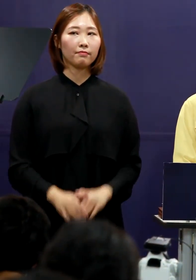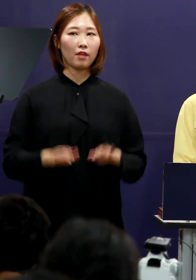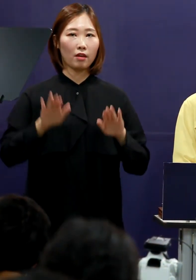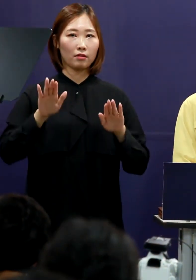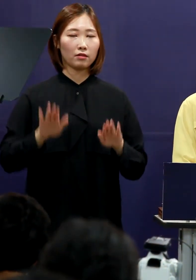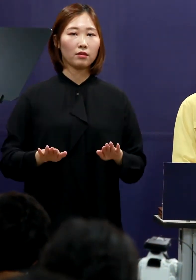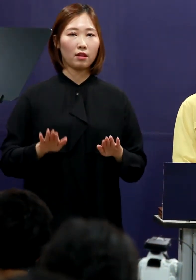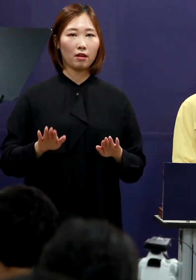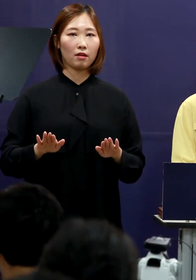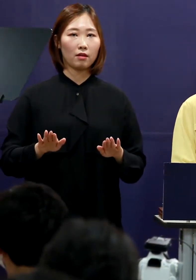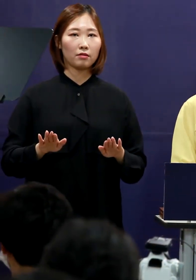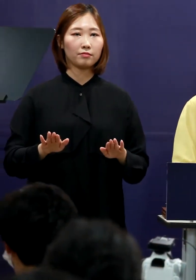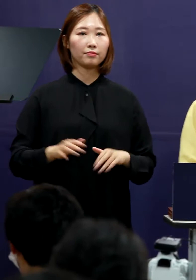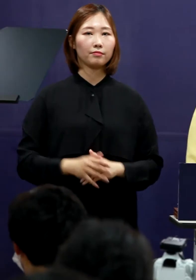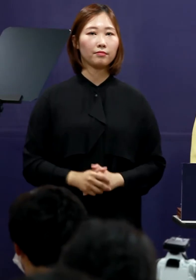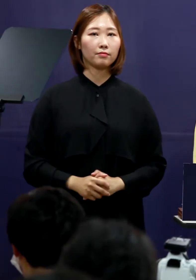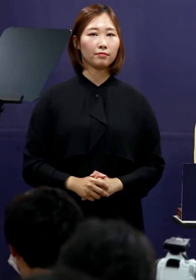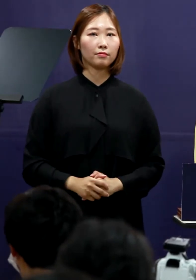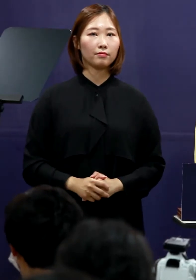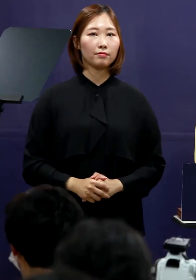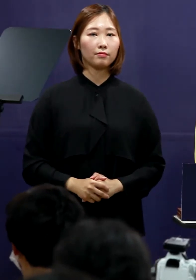현재